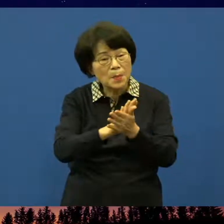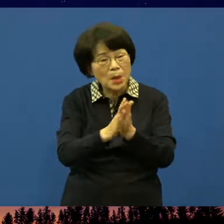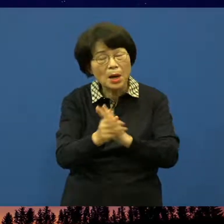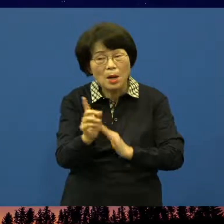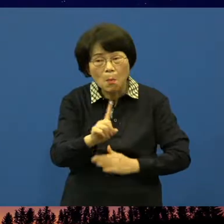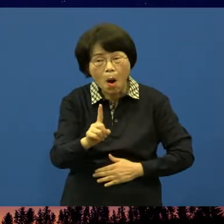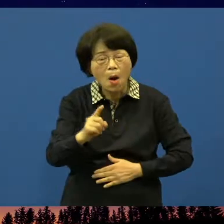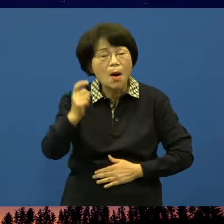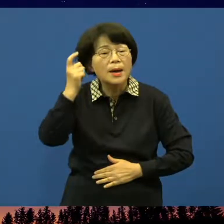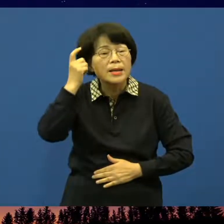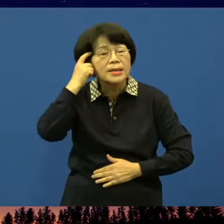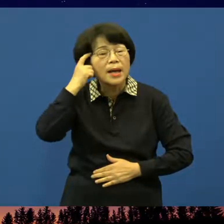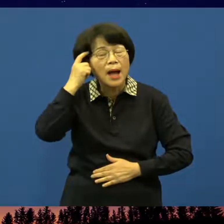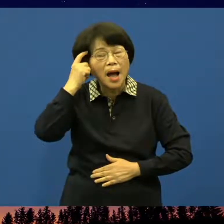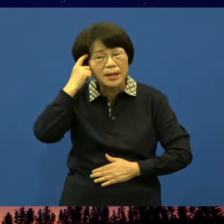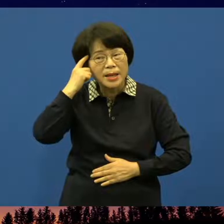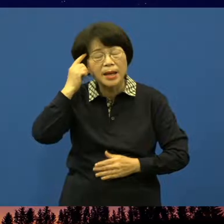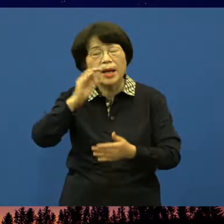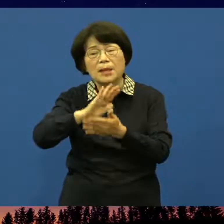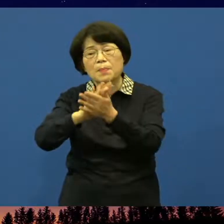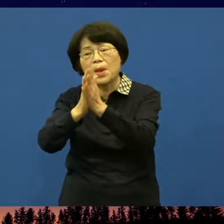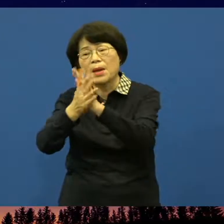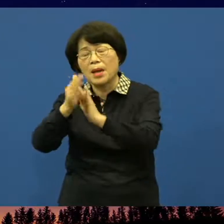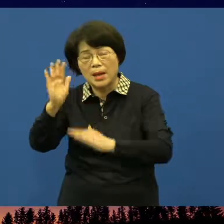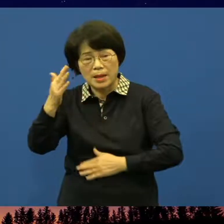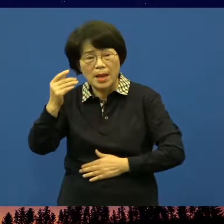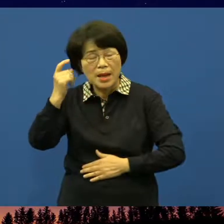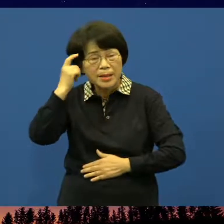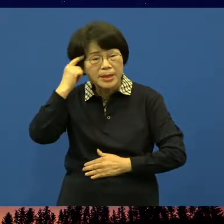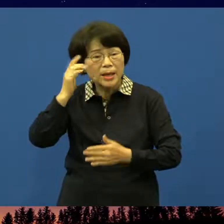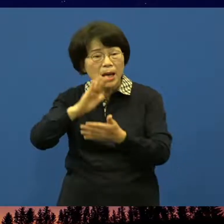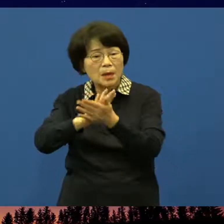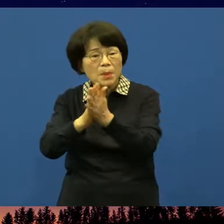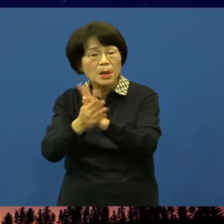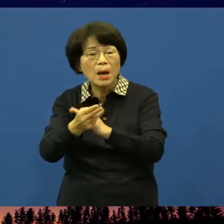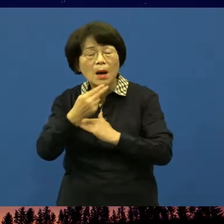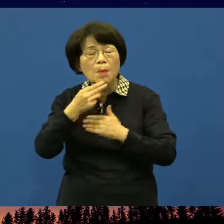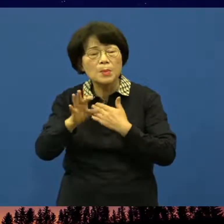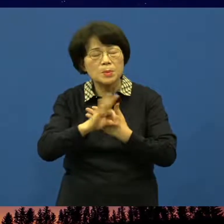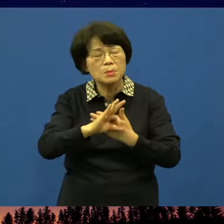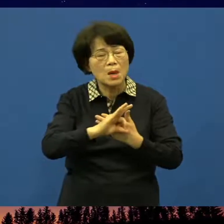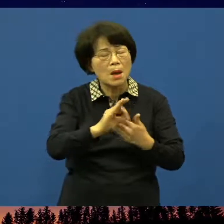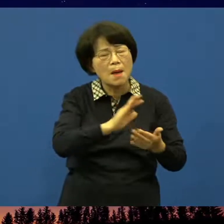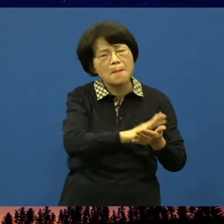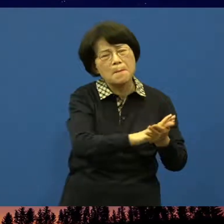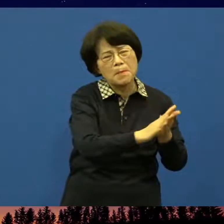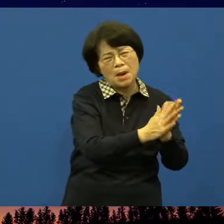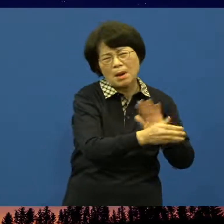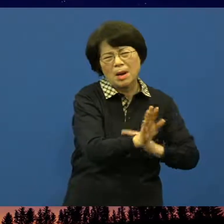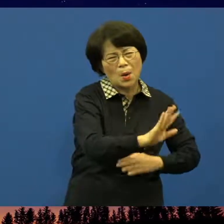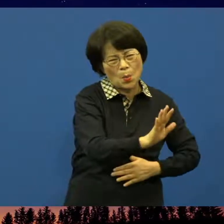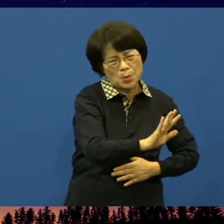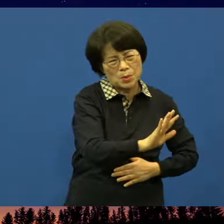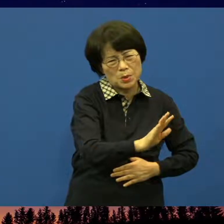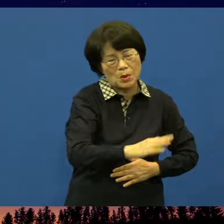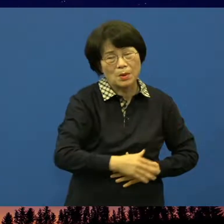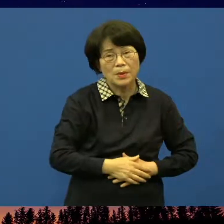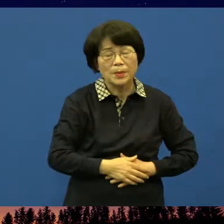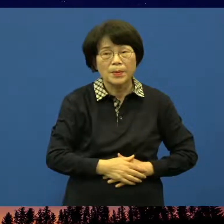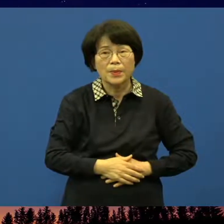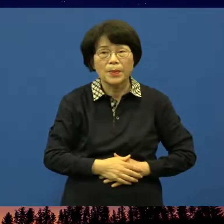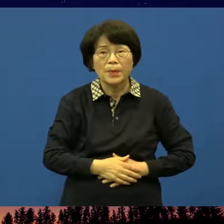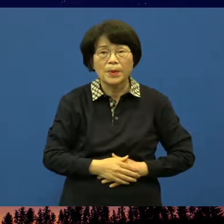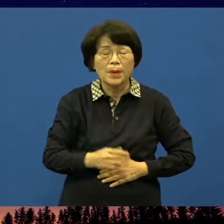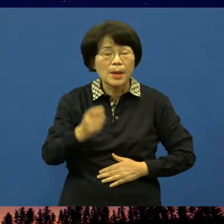일어나느냐? 생각의 변화에서 일어나. 생각이 안 변하면 변한 게 아니에요. 변해야 된 게 아니에요.